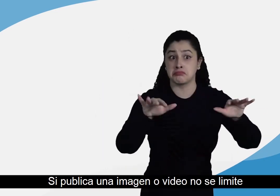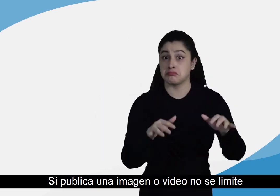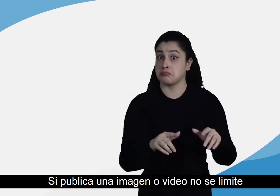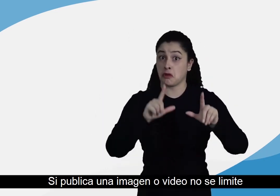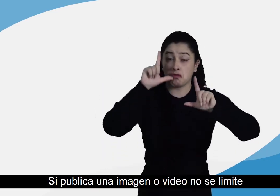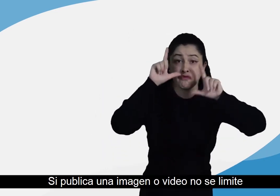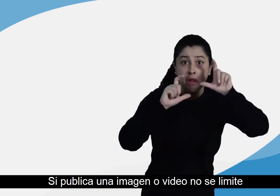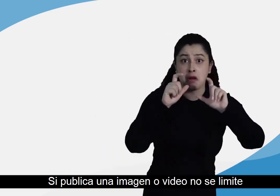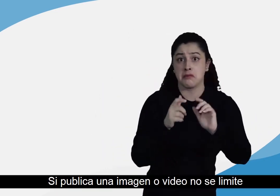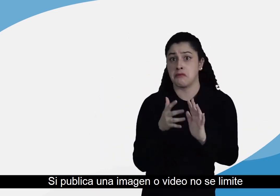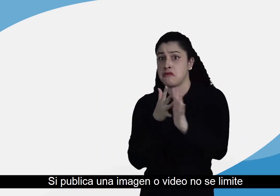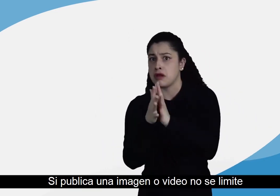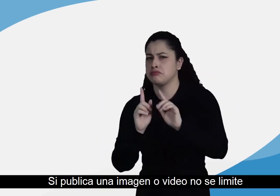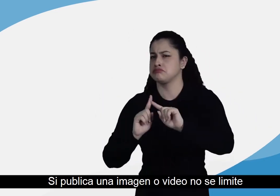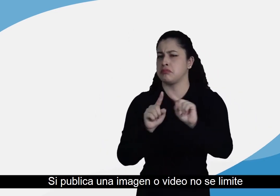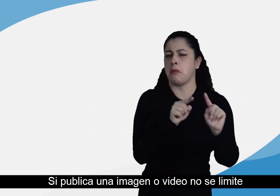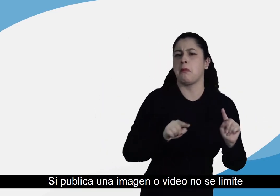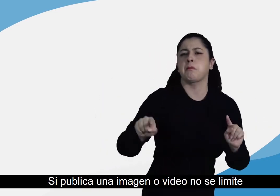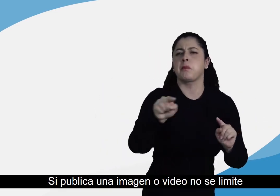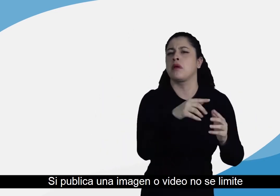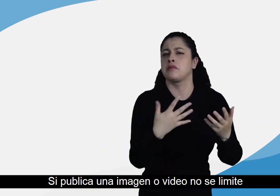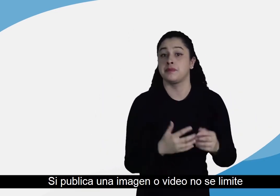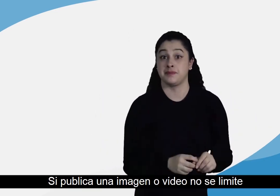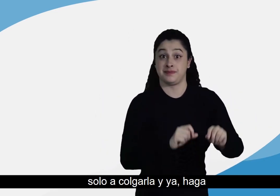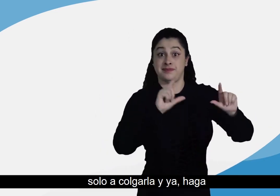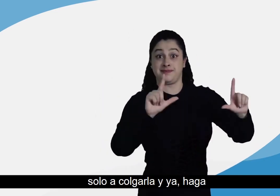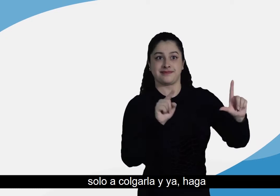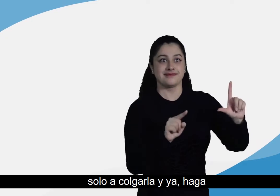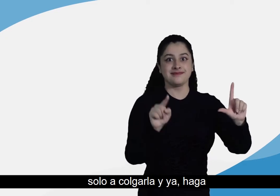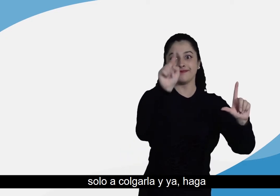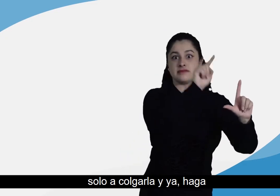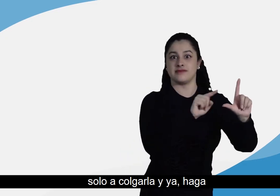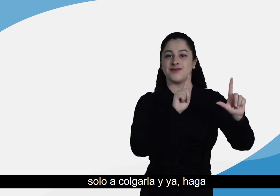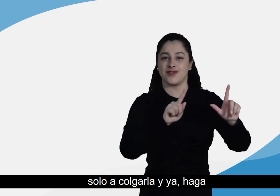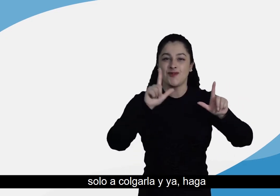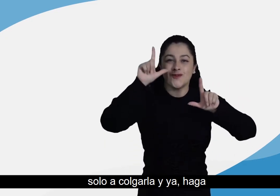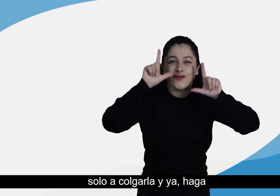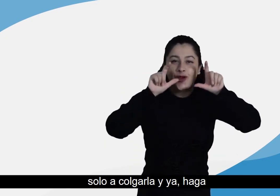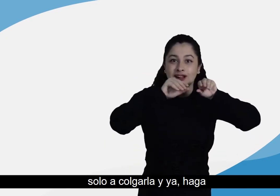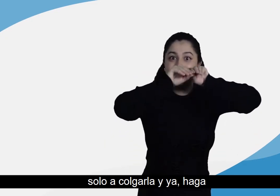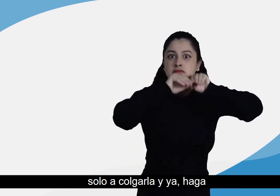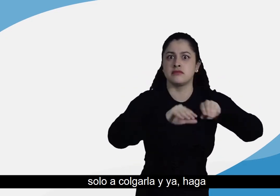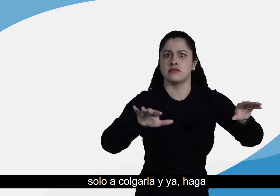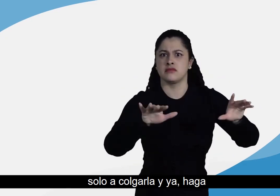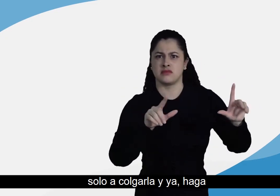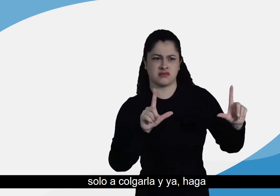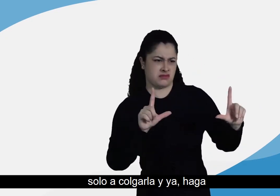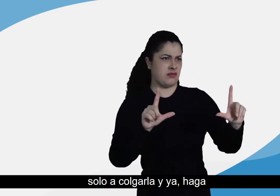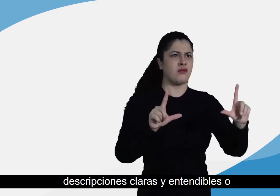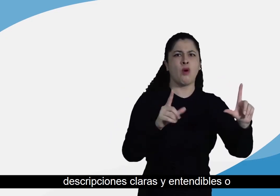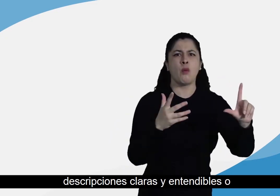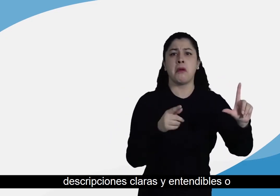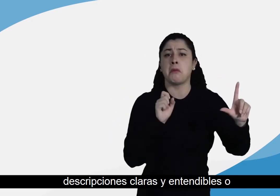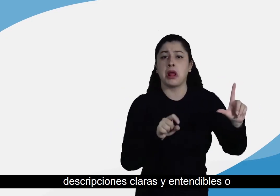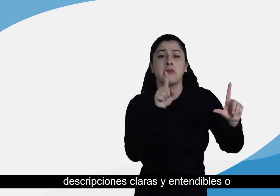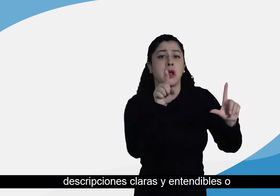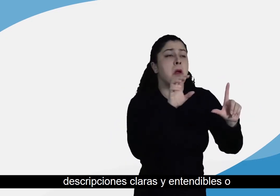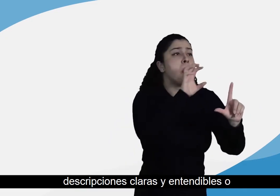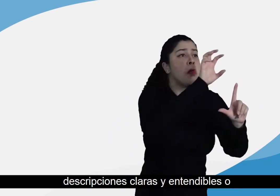publica una imagen o un video, no se limite solo a colocarla y ya. Haga descripciones claras